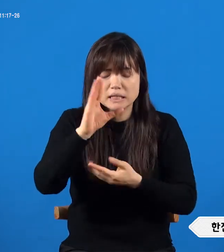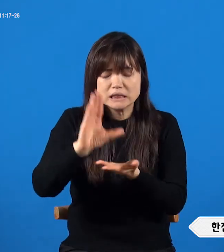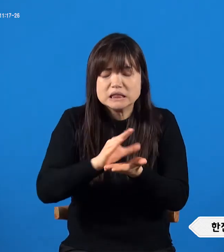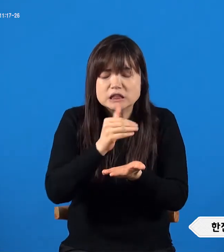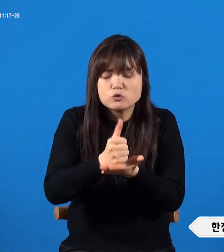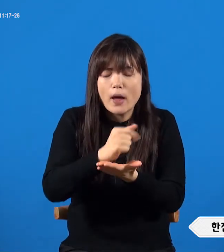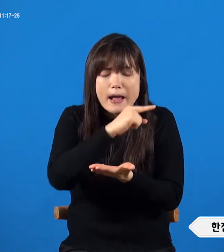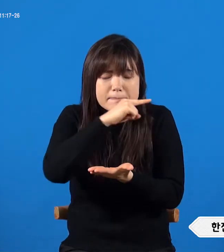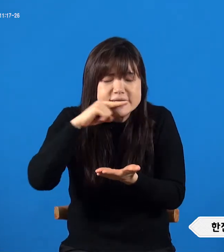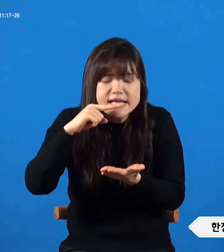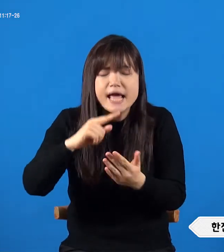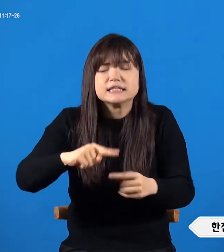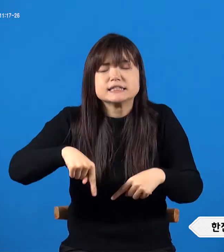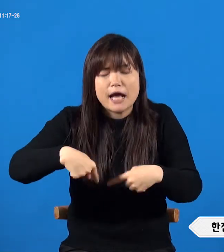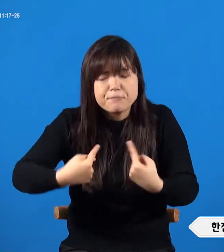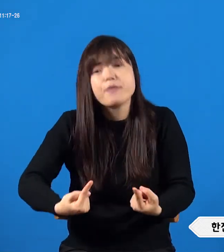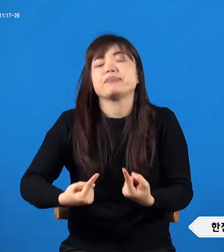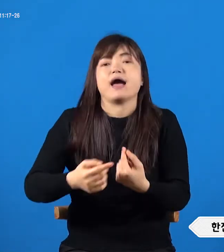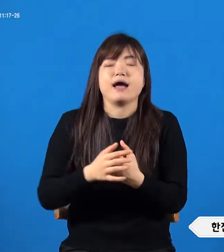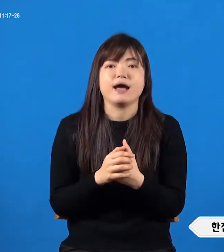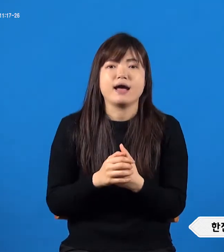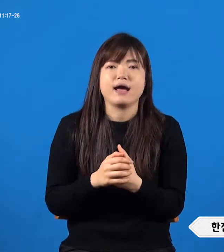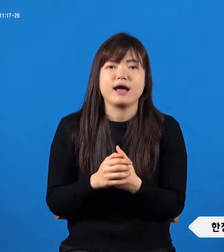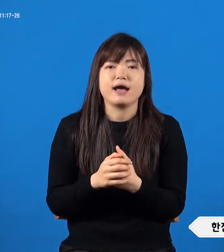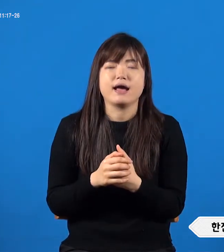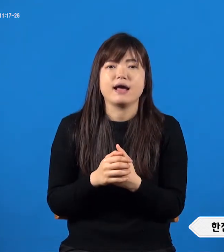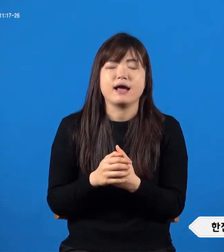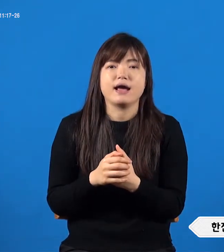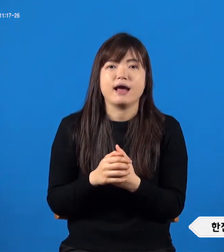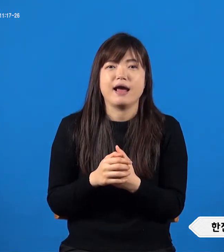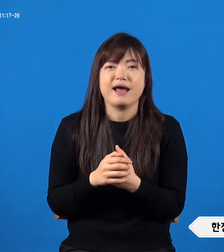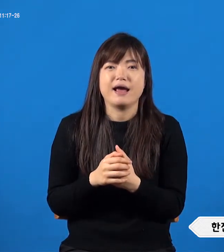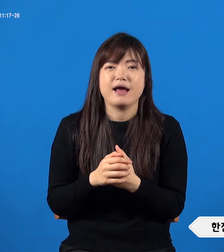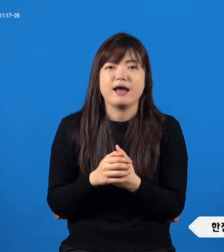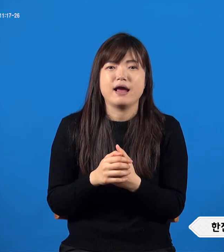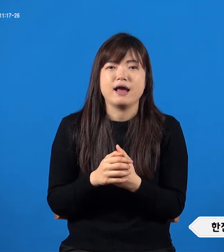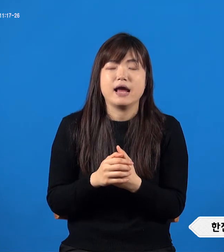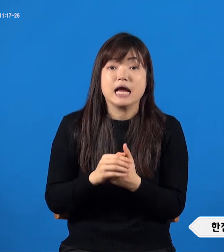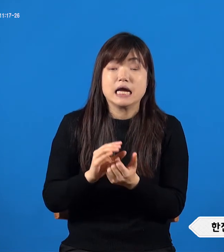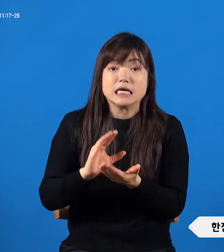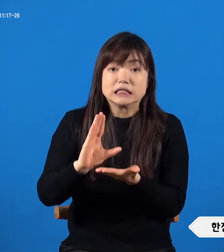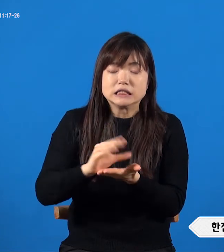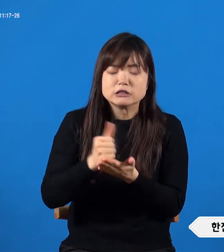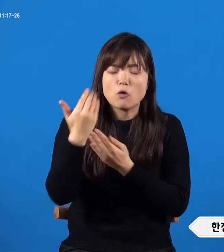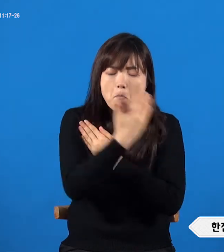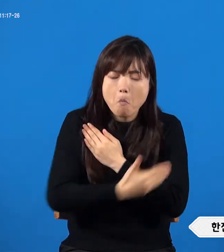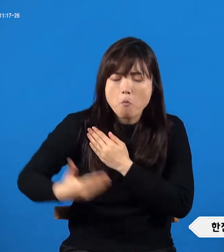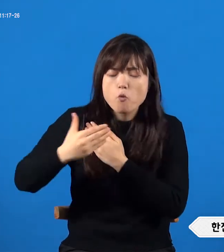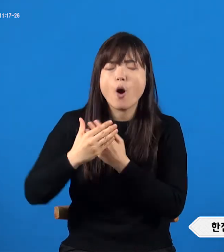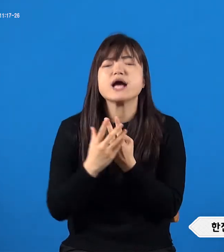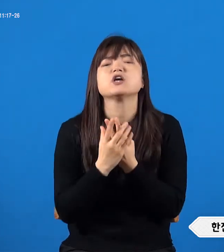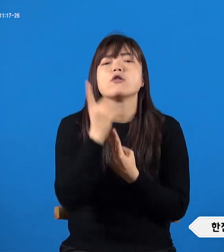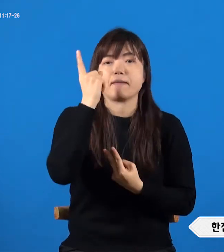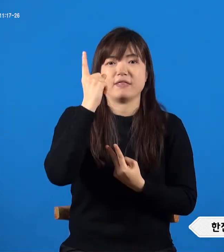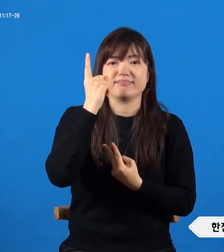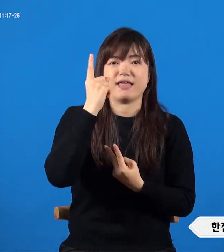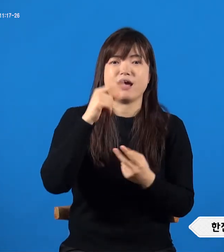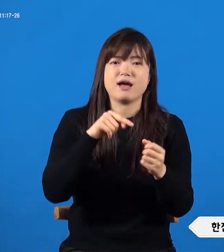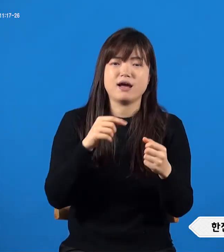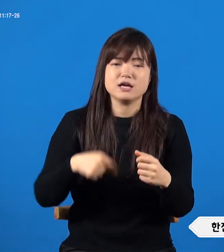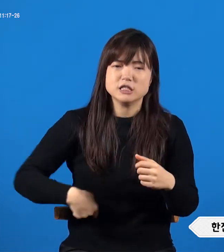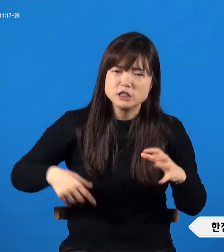그리스도의 피에 참여하는 것이다. 무슨 뜻입니까? 그리스도의 몸에 하나로 연합되는 것이라는